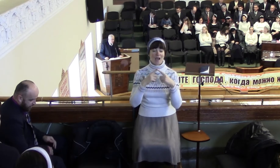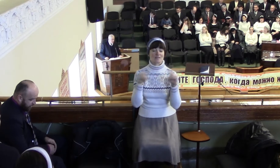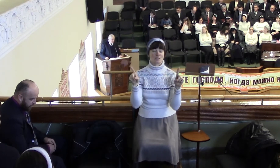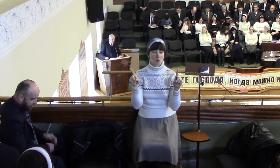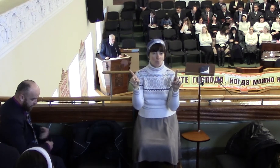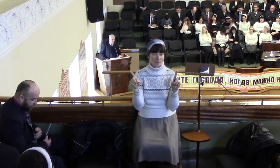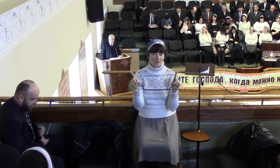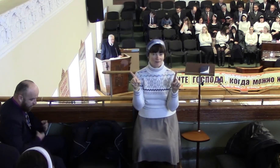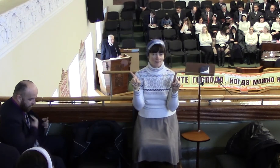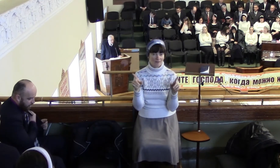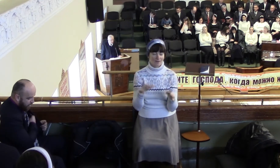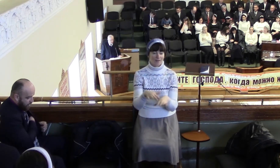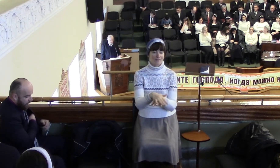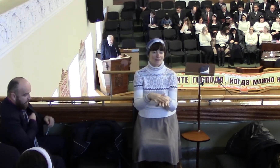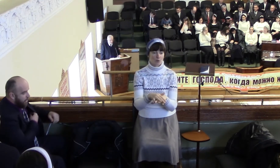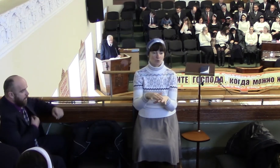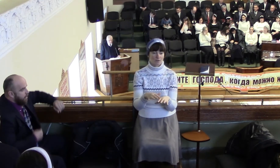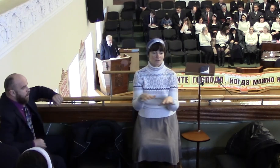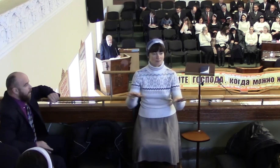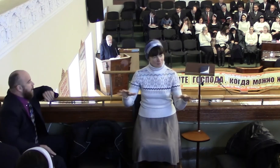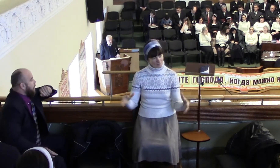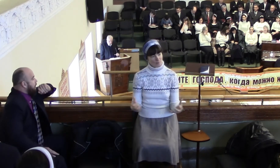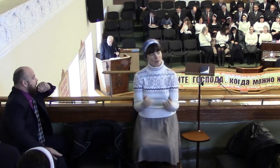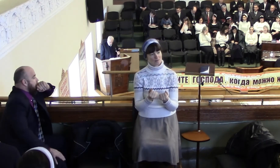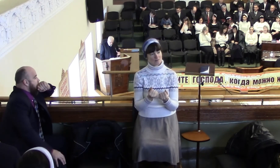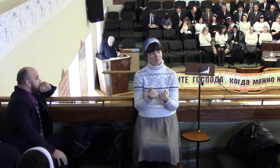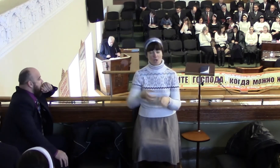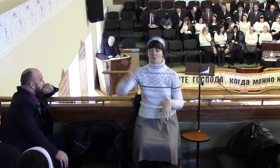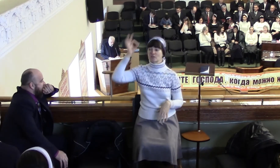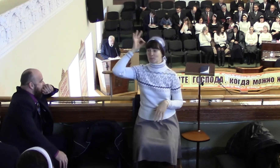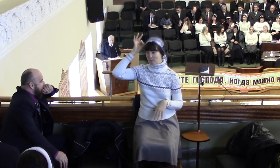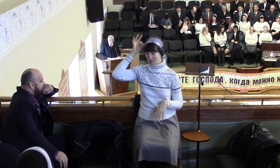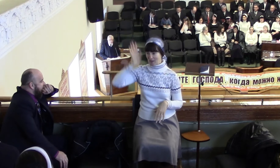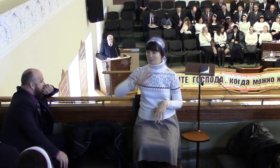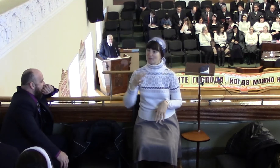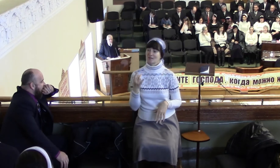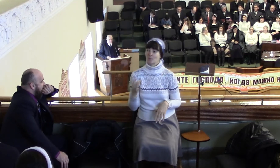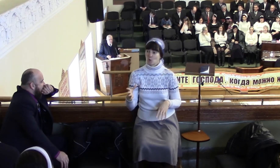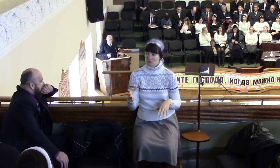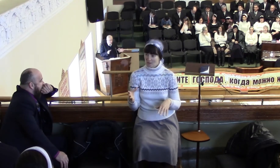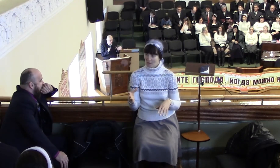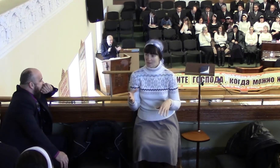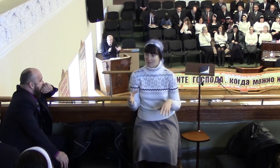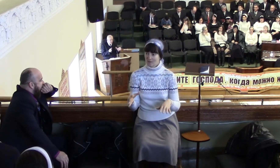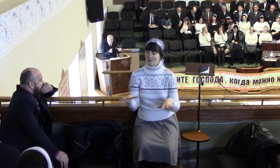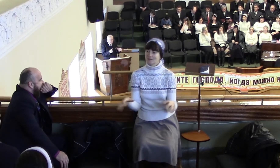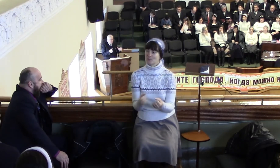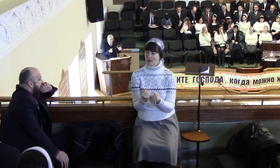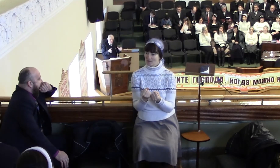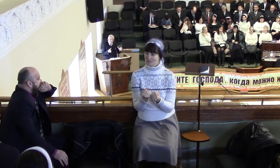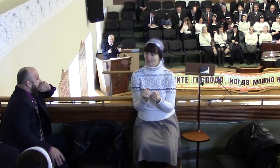образом народ был спасен, вы помните, что не просто спасен, не просто